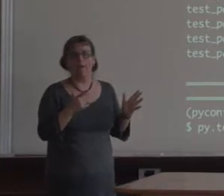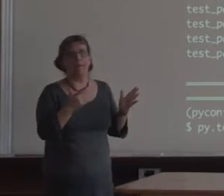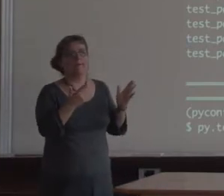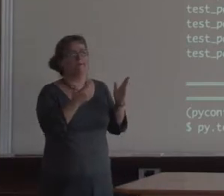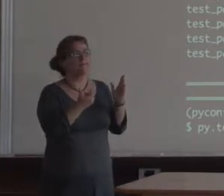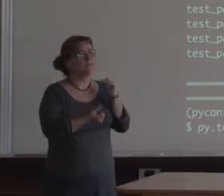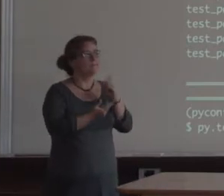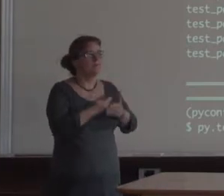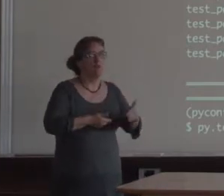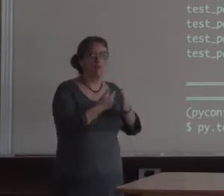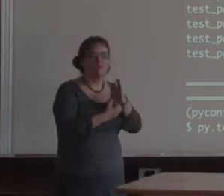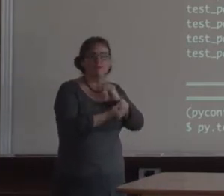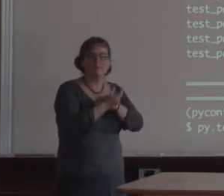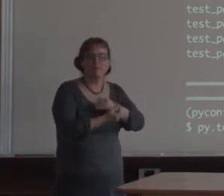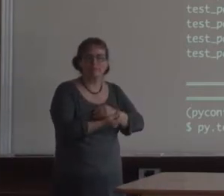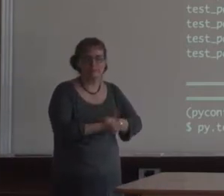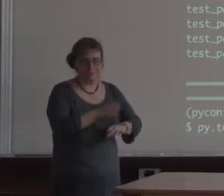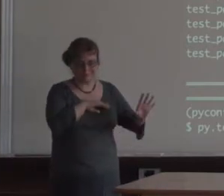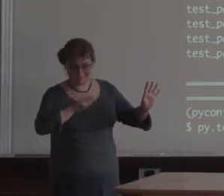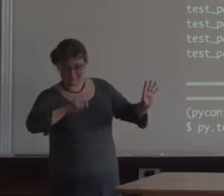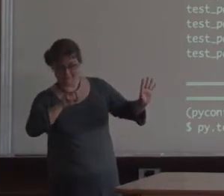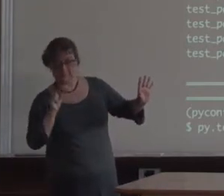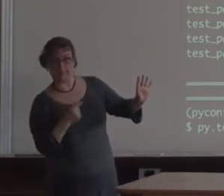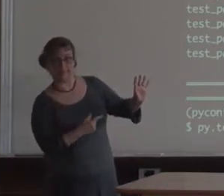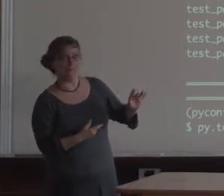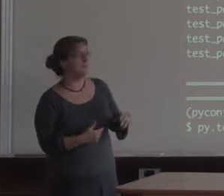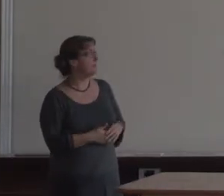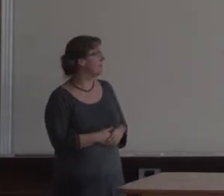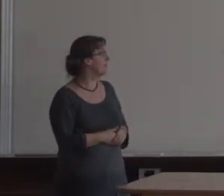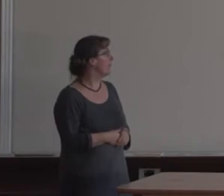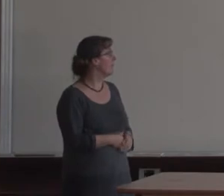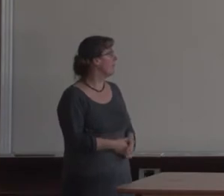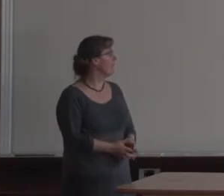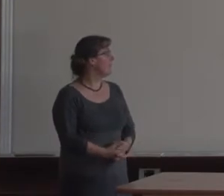les cas particuliers que je dois tester sur mon code.